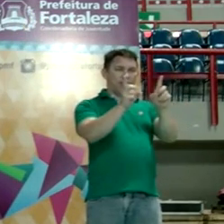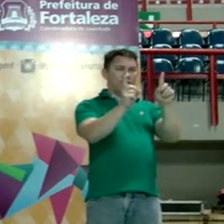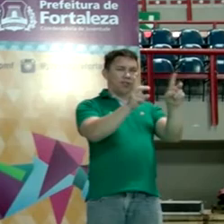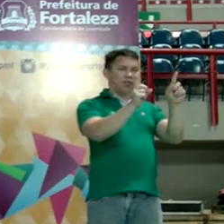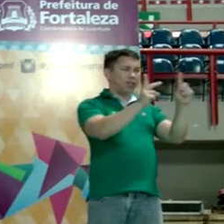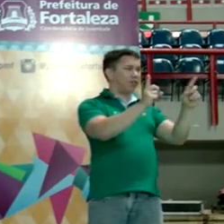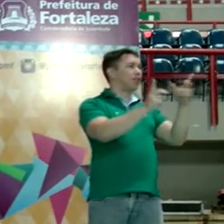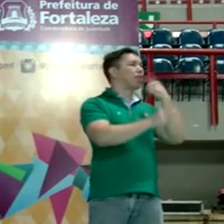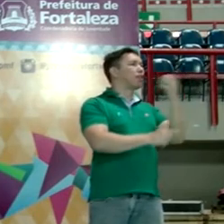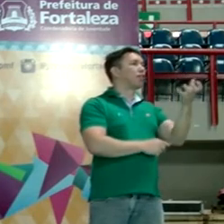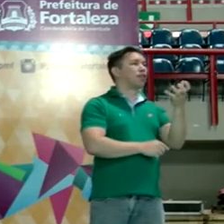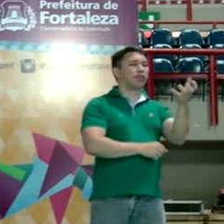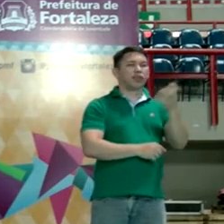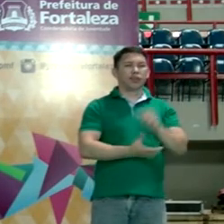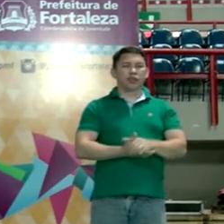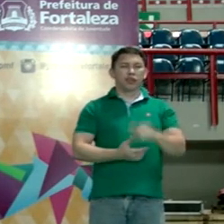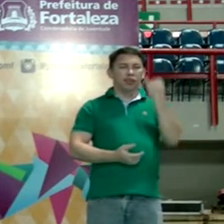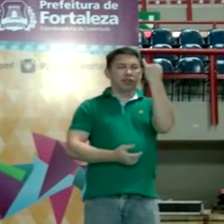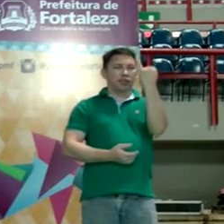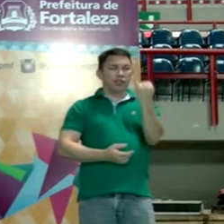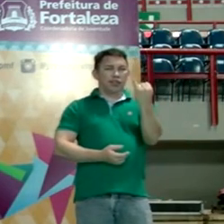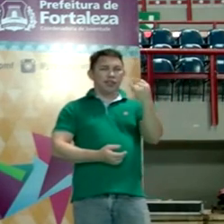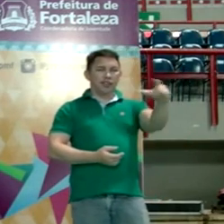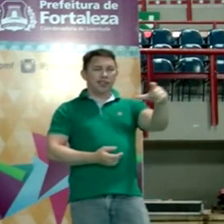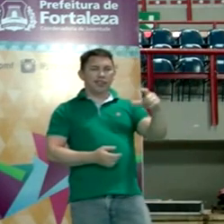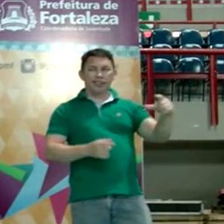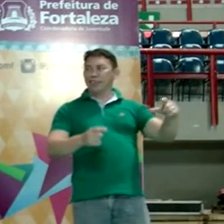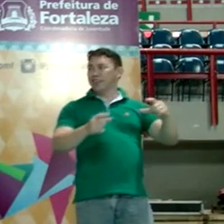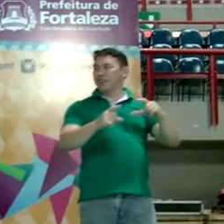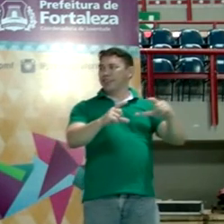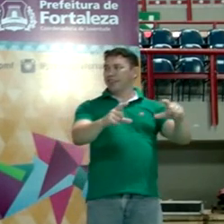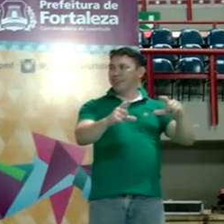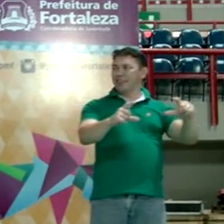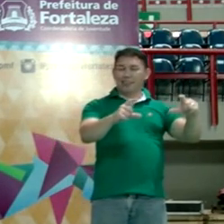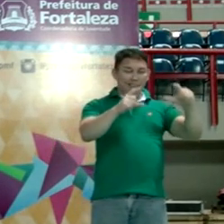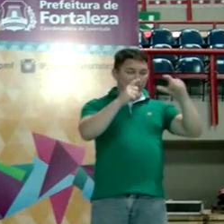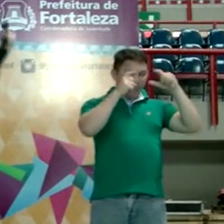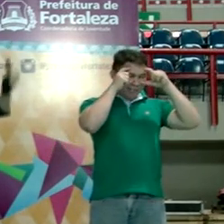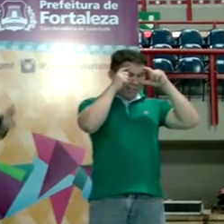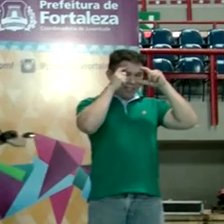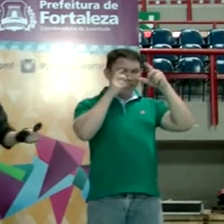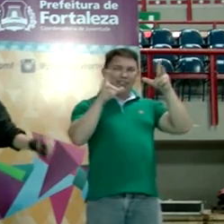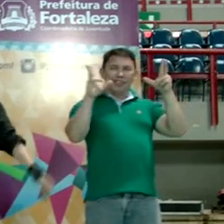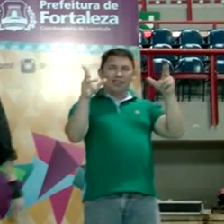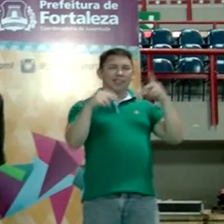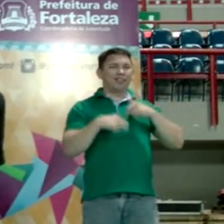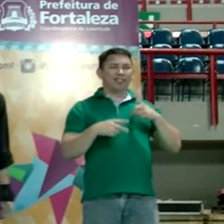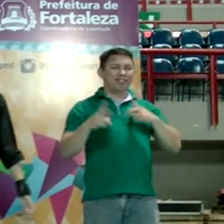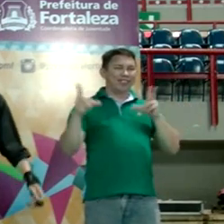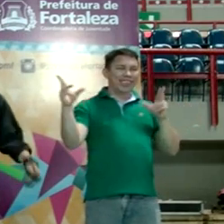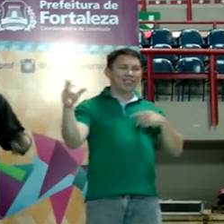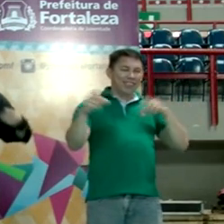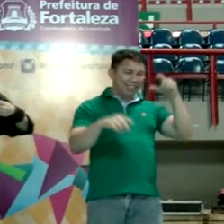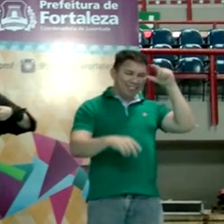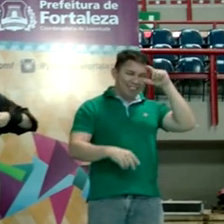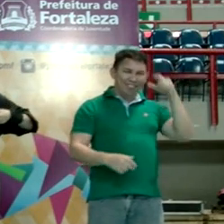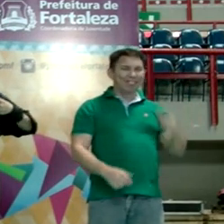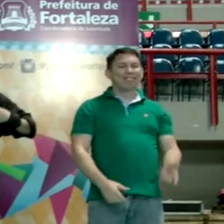vai querer o óculos do Stallone. Aí eu bem maguinho comprei um igualzinho assim. Pronto. Para me sentir o Stallone. Fica igualzinho com esse